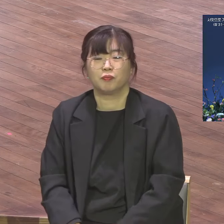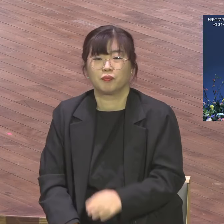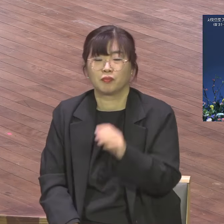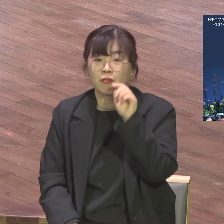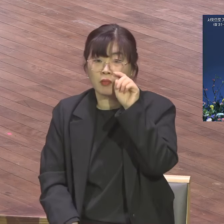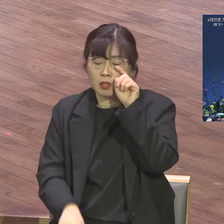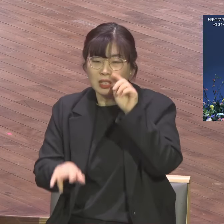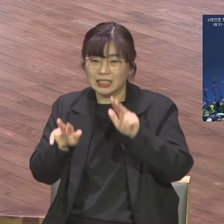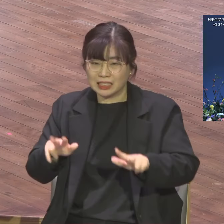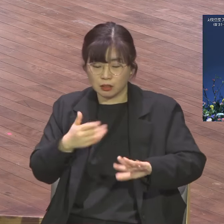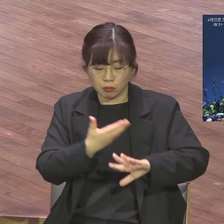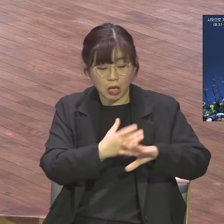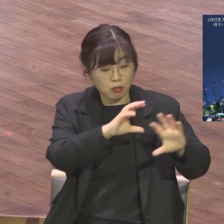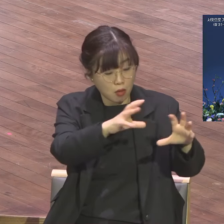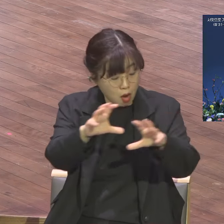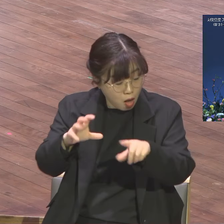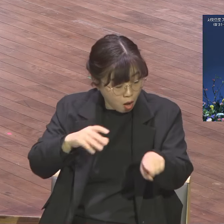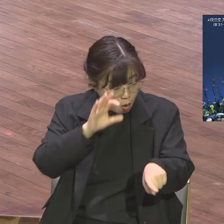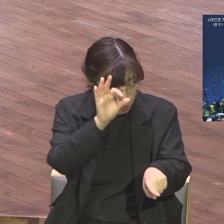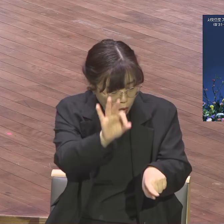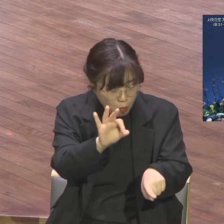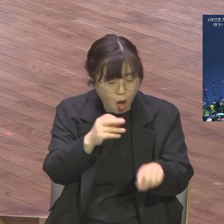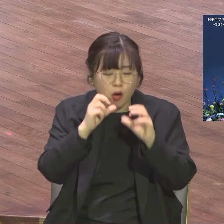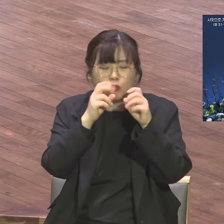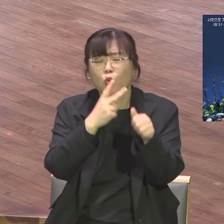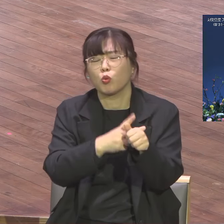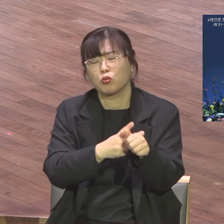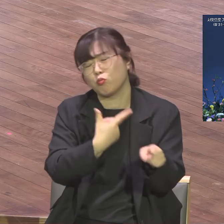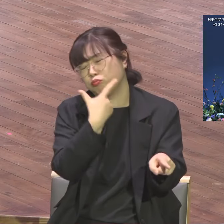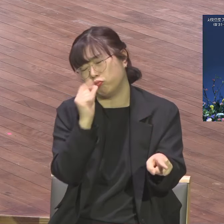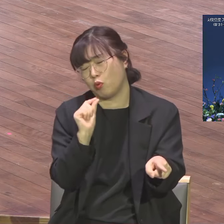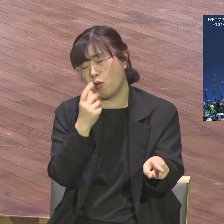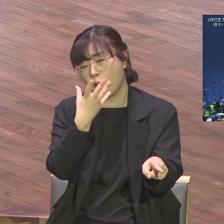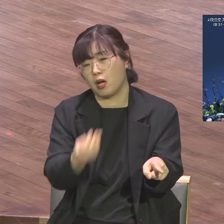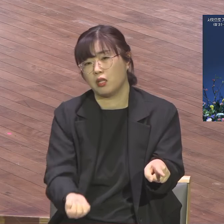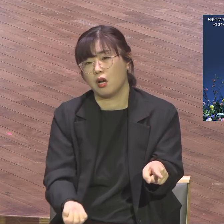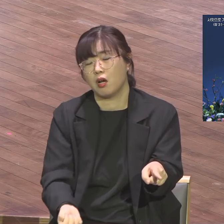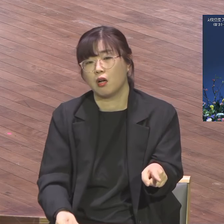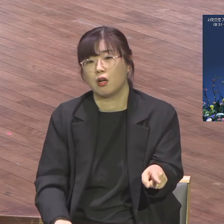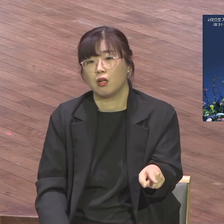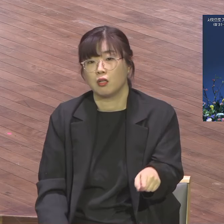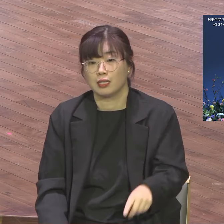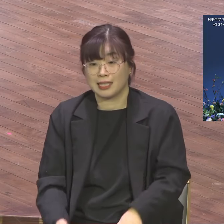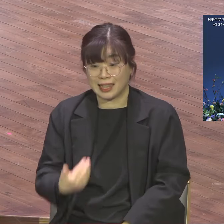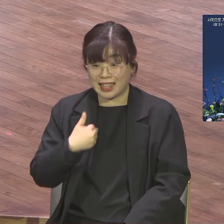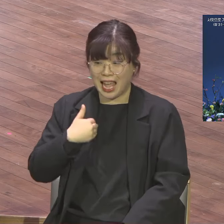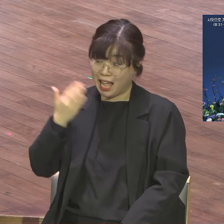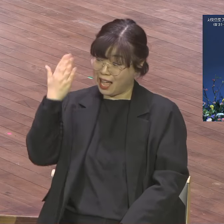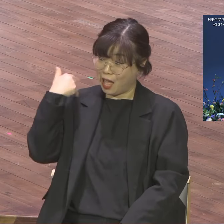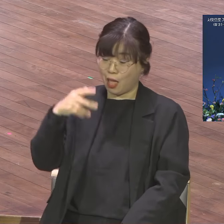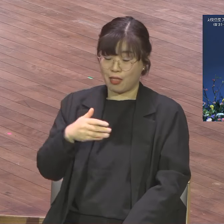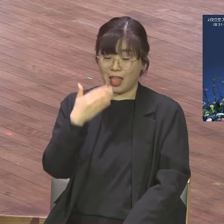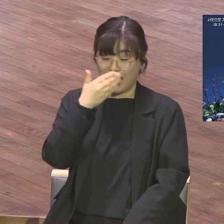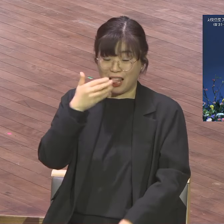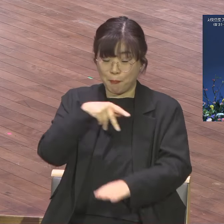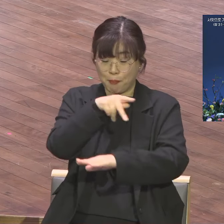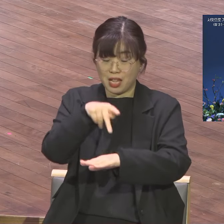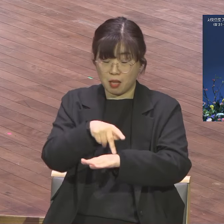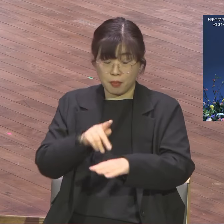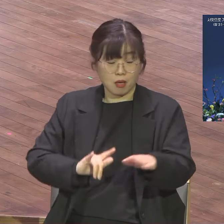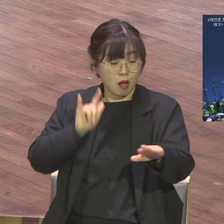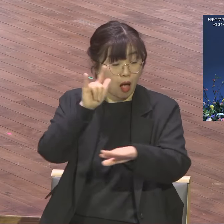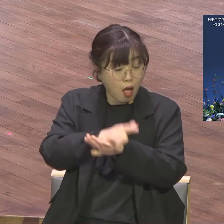필요해요, 선교지. 우리 선교센터에도 진짜 막 그 필리핀 1억이 넘어요, 인구가.